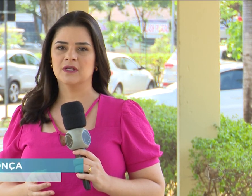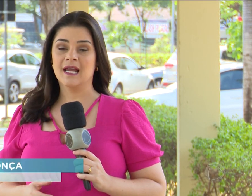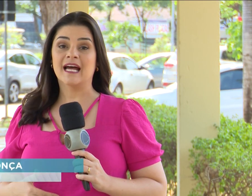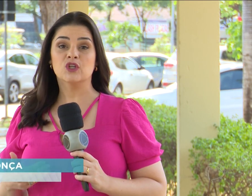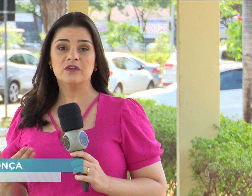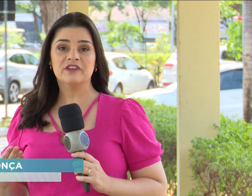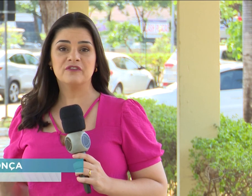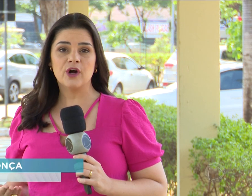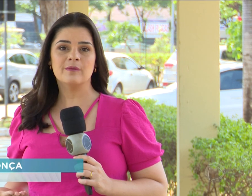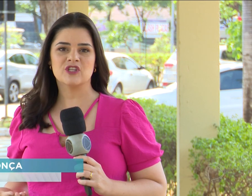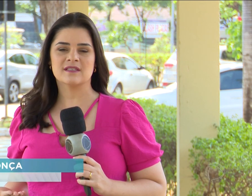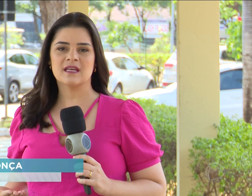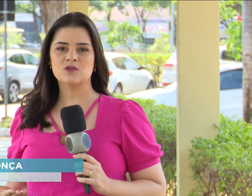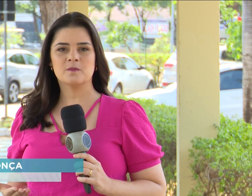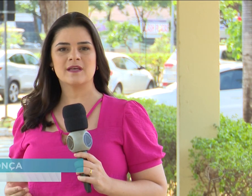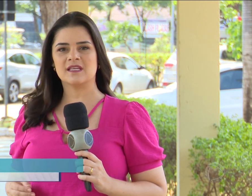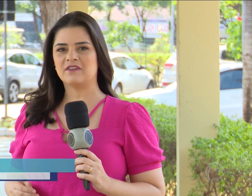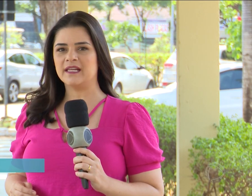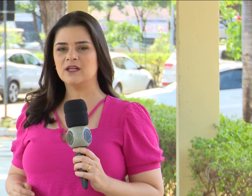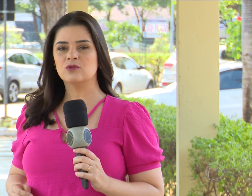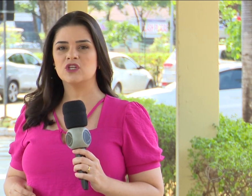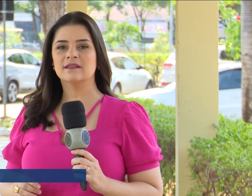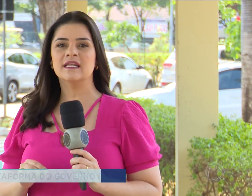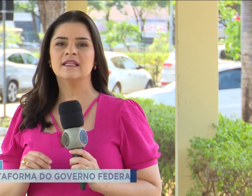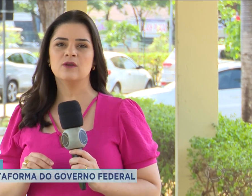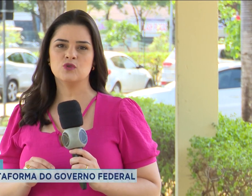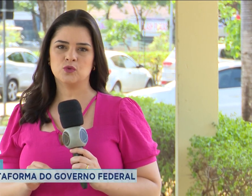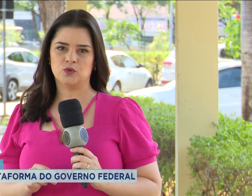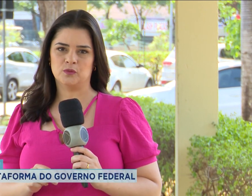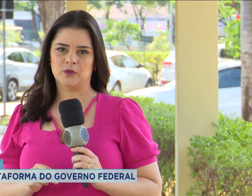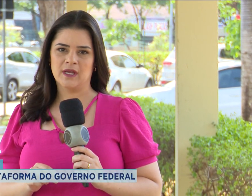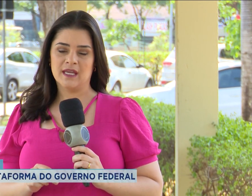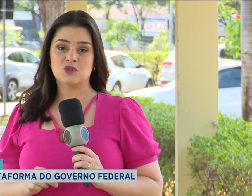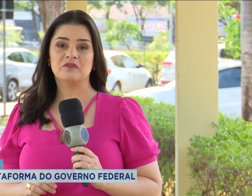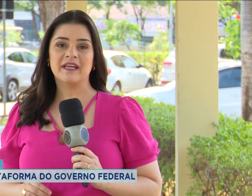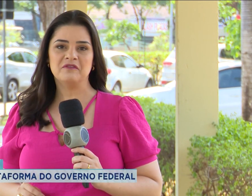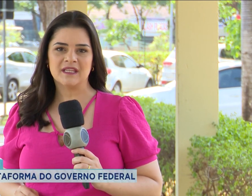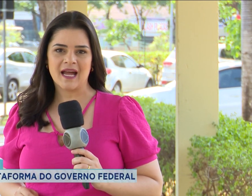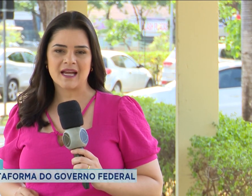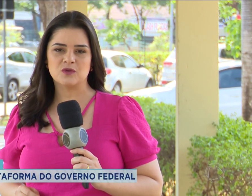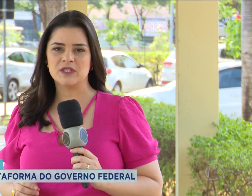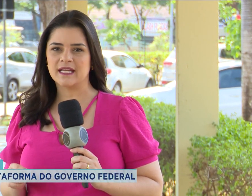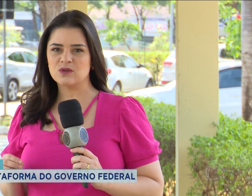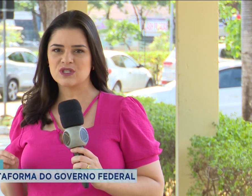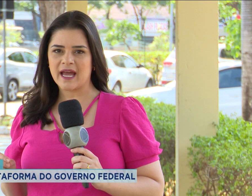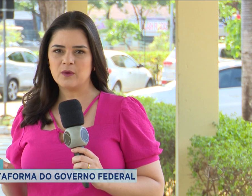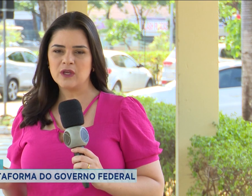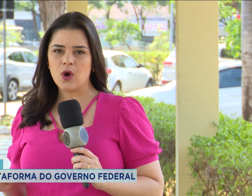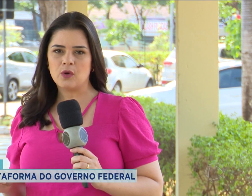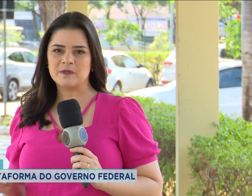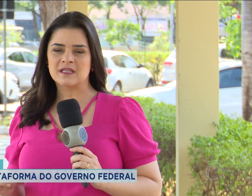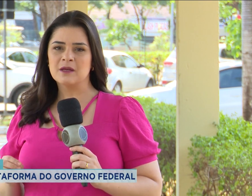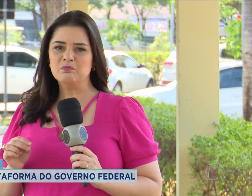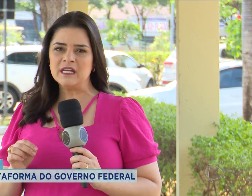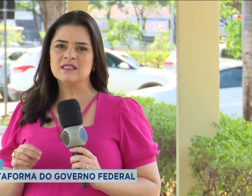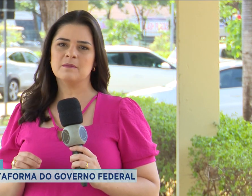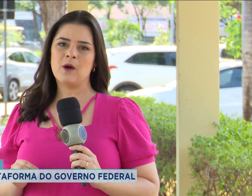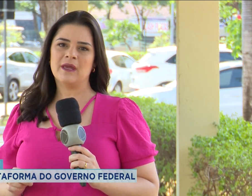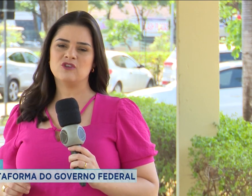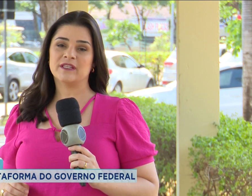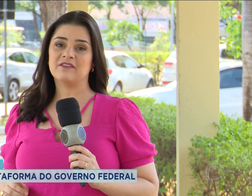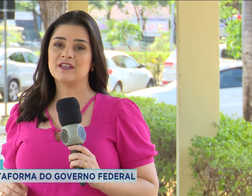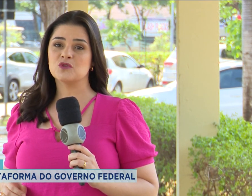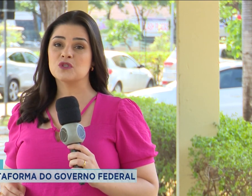veículo a nova forma de acesso passa a valer no dia 31 de outubro isso vai evitar que os cidadãos caiam em golpes